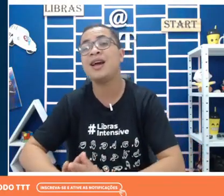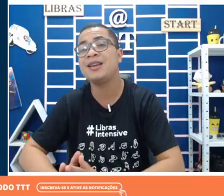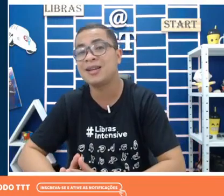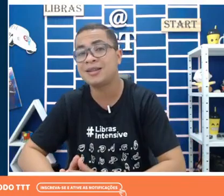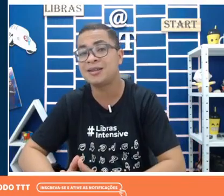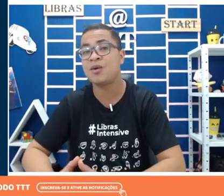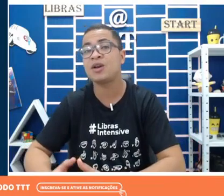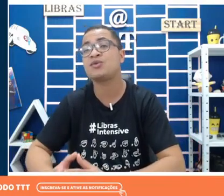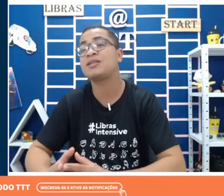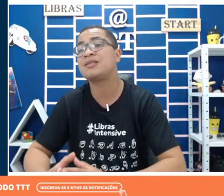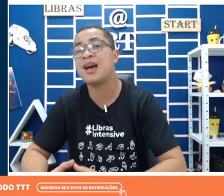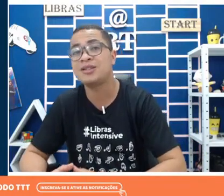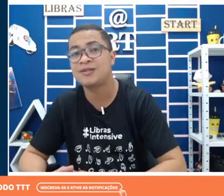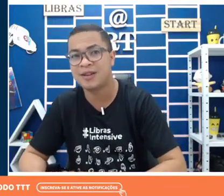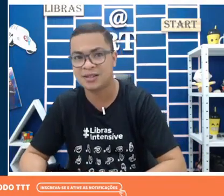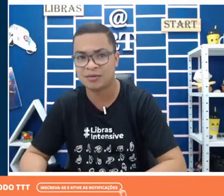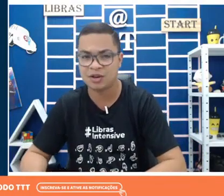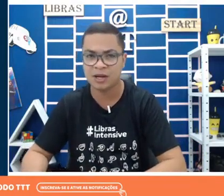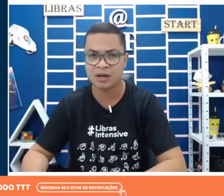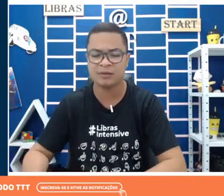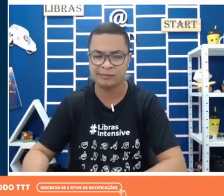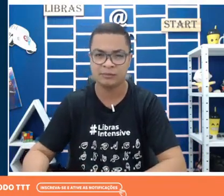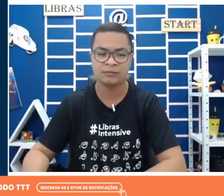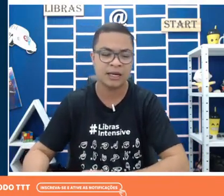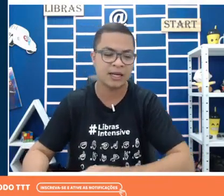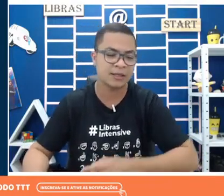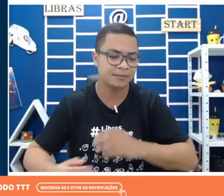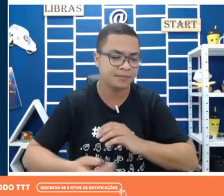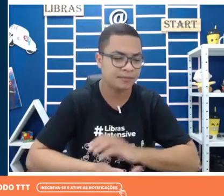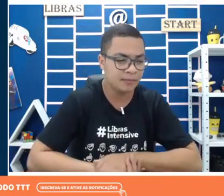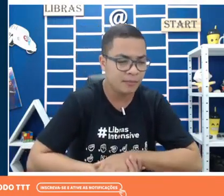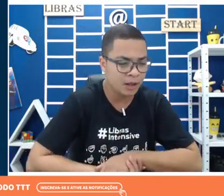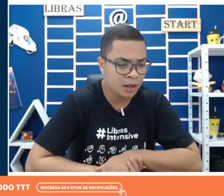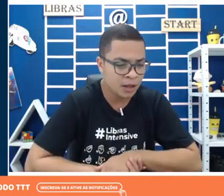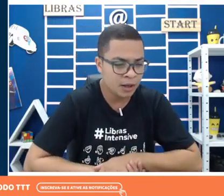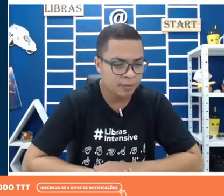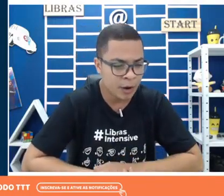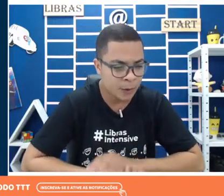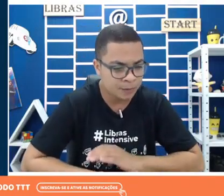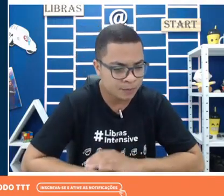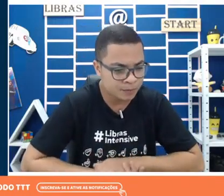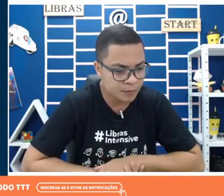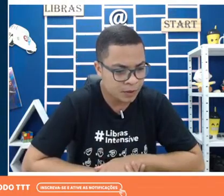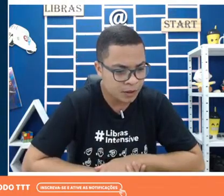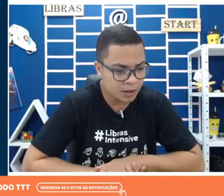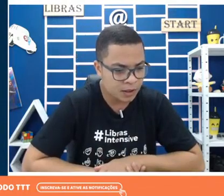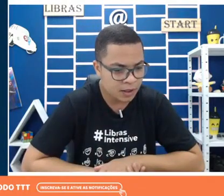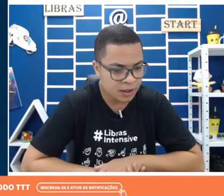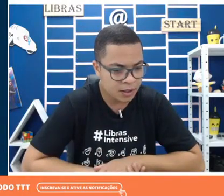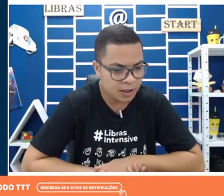sua realização, é a sua satisfação de amanhã. Beleza? Bom,